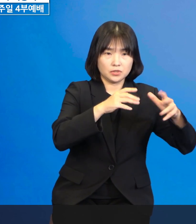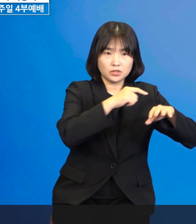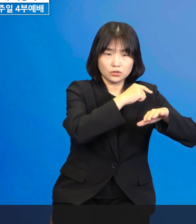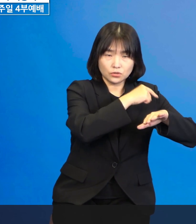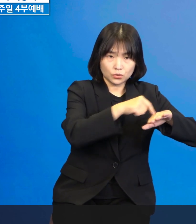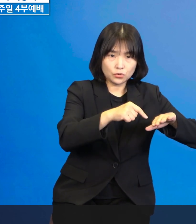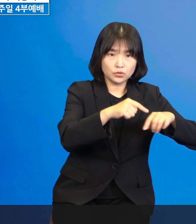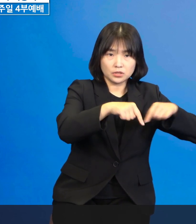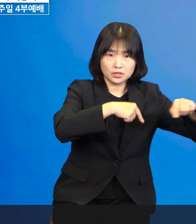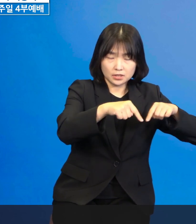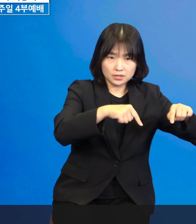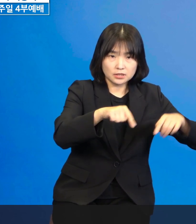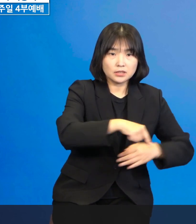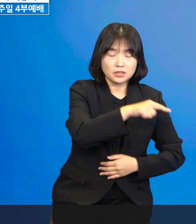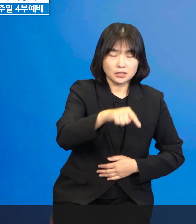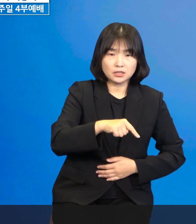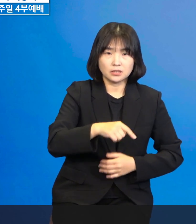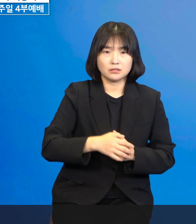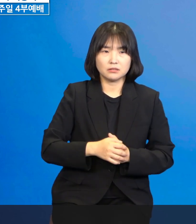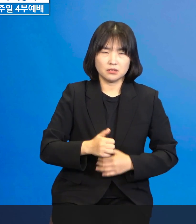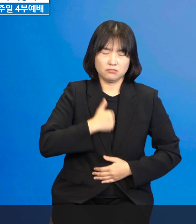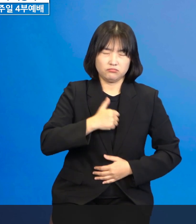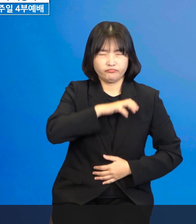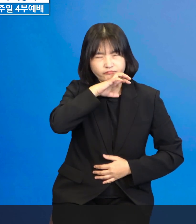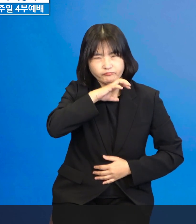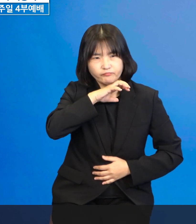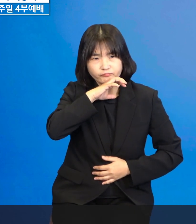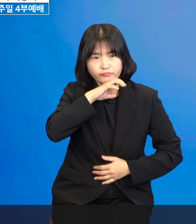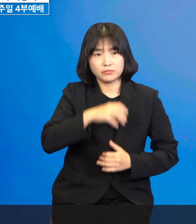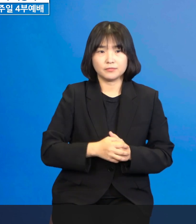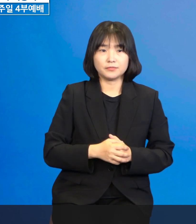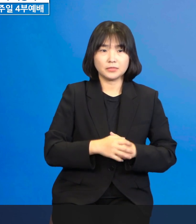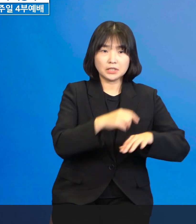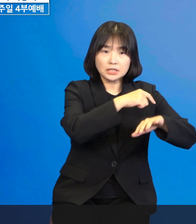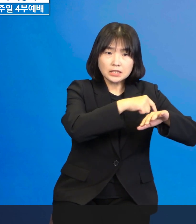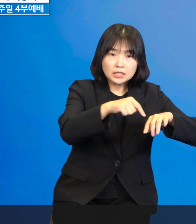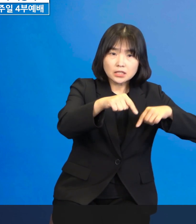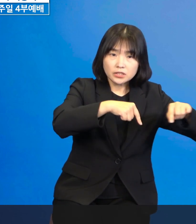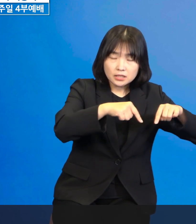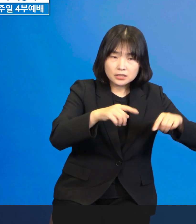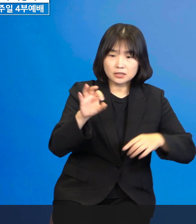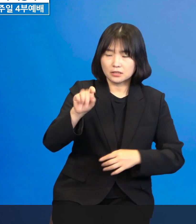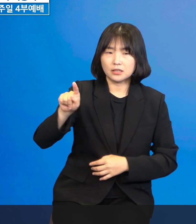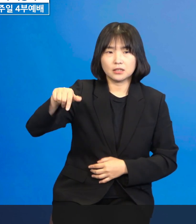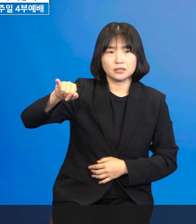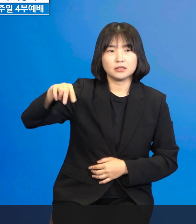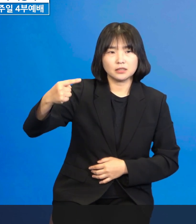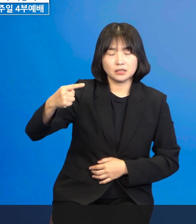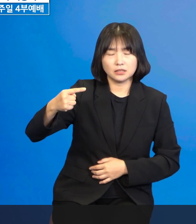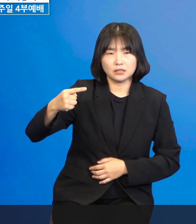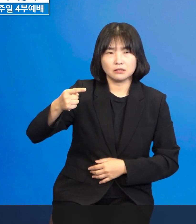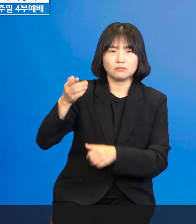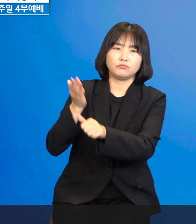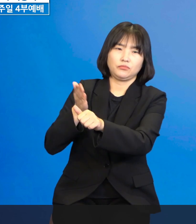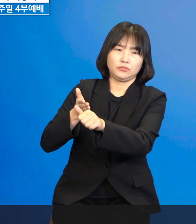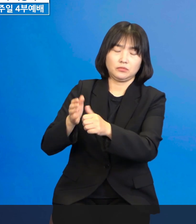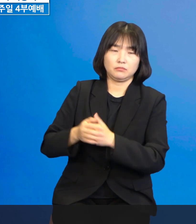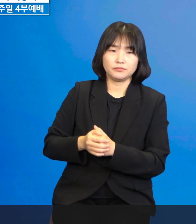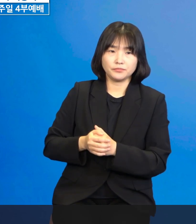족속의 지휘관들은 다윗에게 분노를 터뜨렸다. 블레셋 족속의 지휘관들이 아기스에게